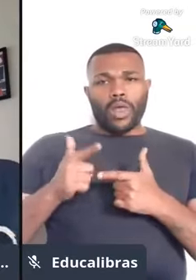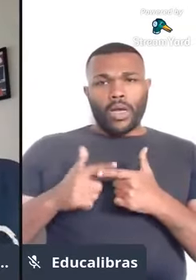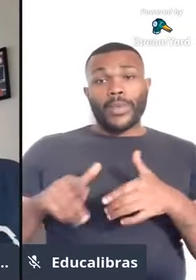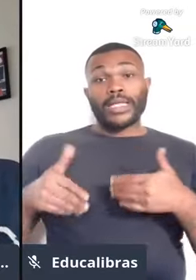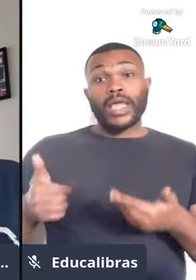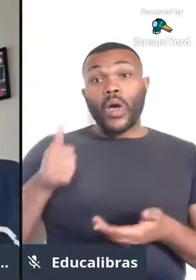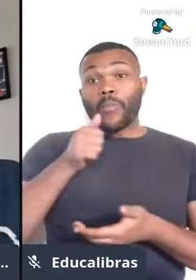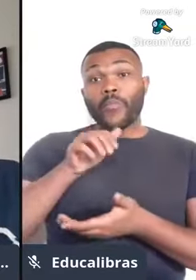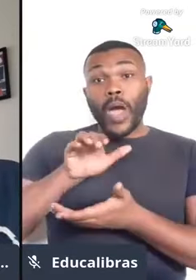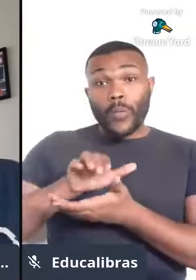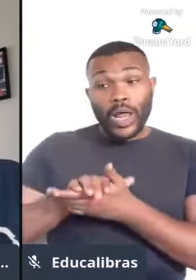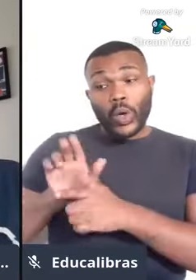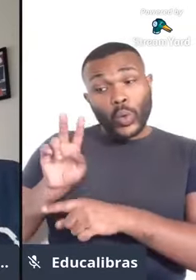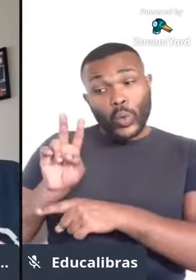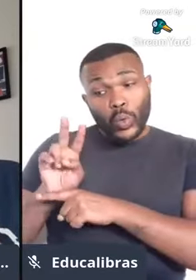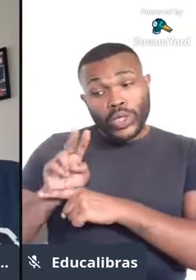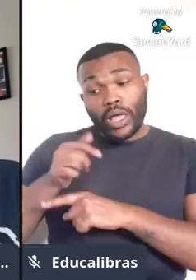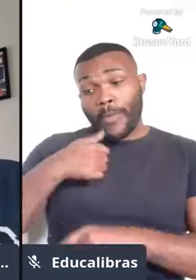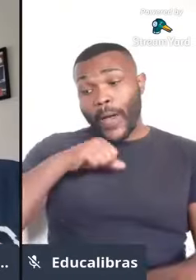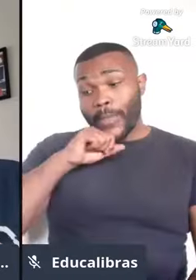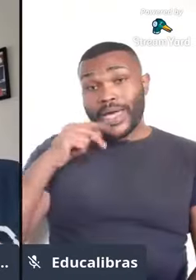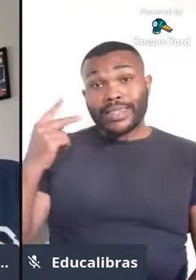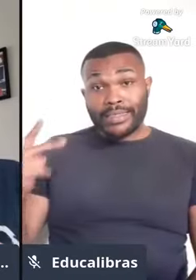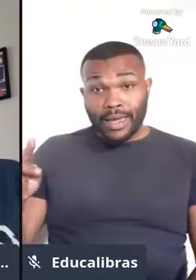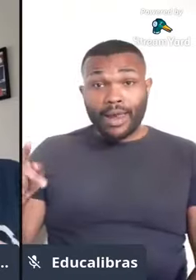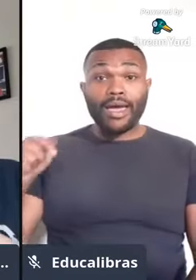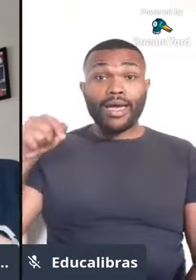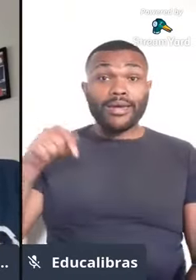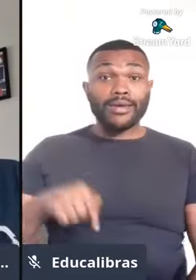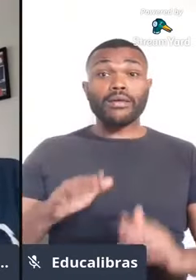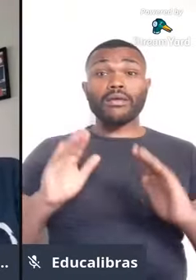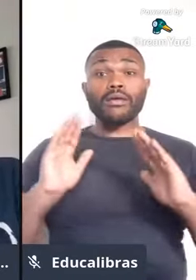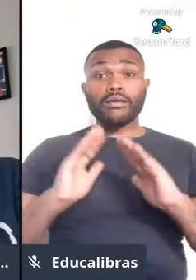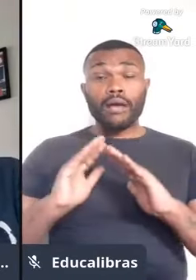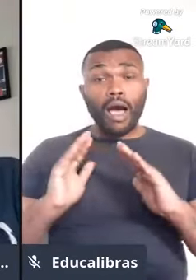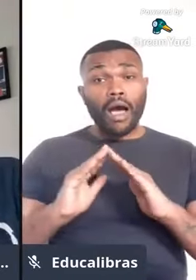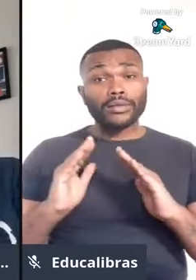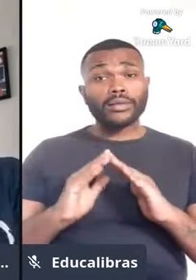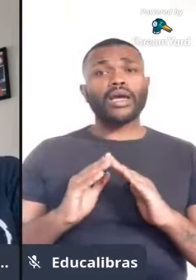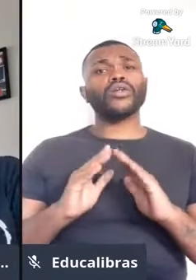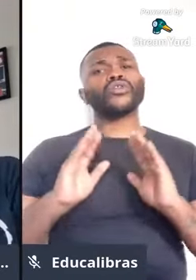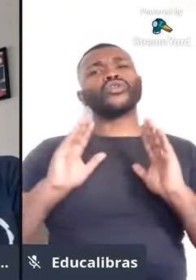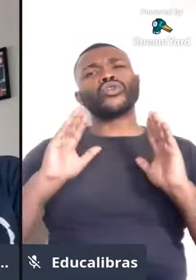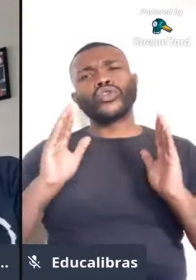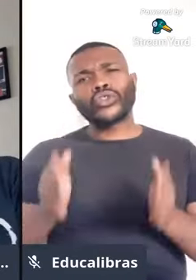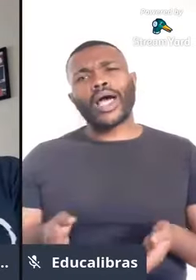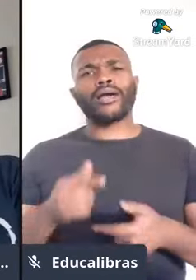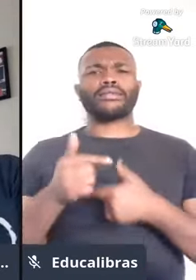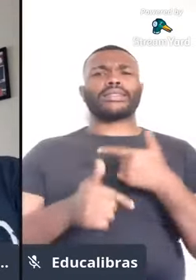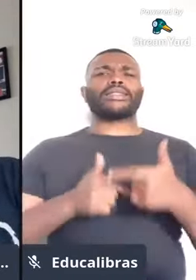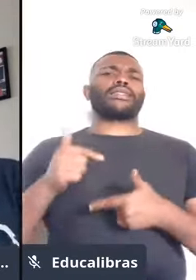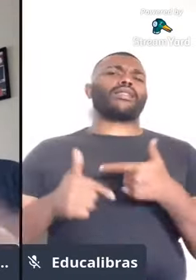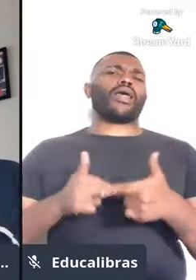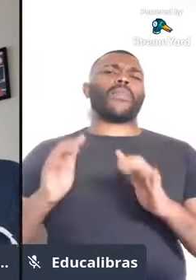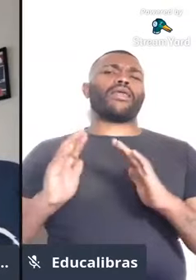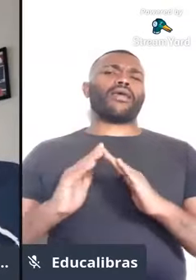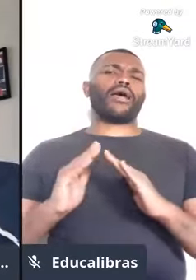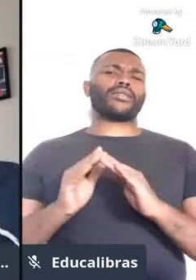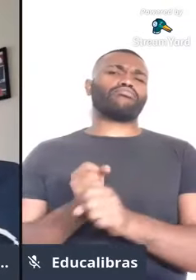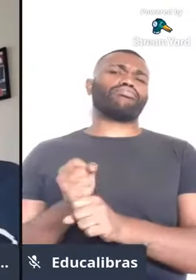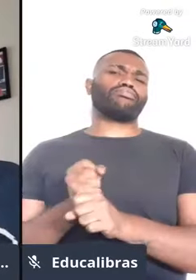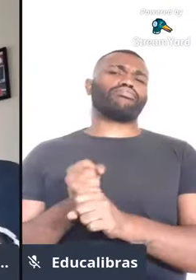mãe. Então, a gente aqui em casa convive com essa questão do home office, do isolamento por